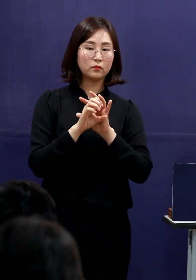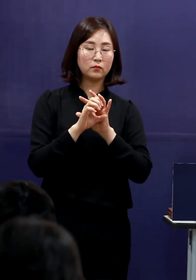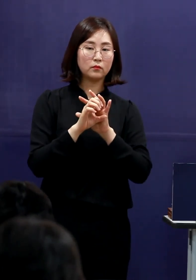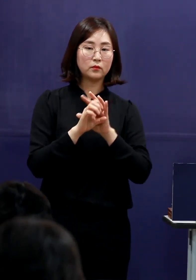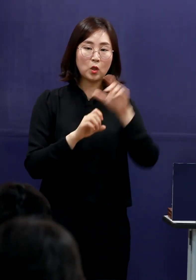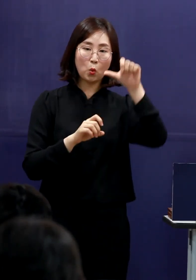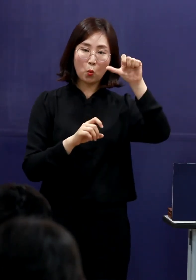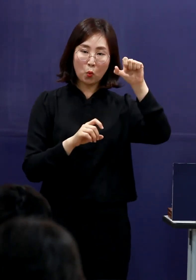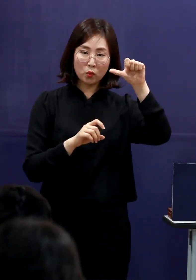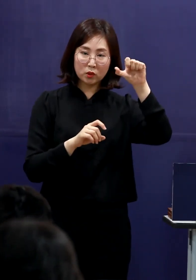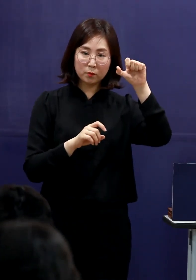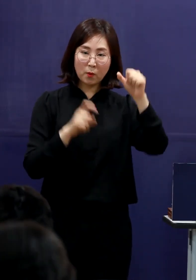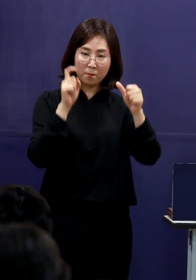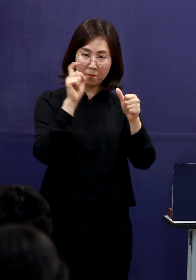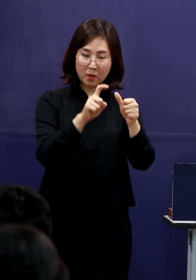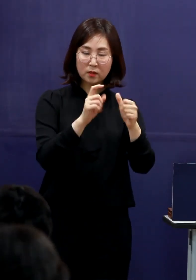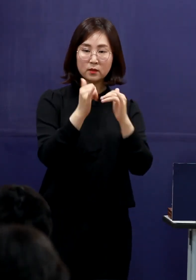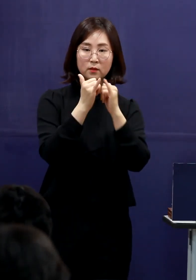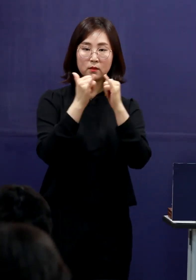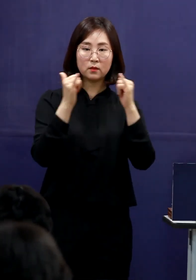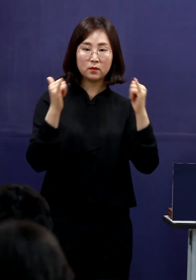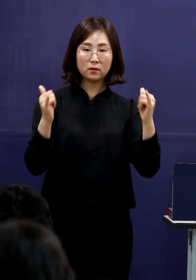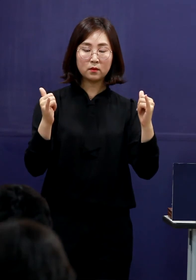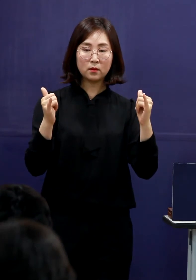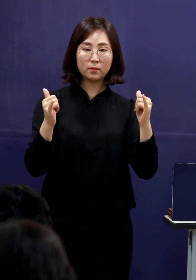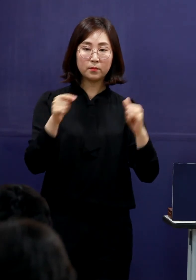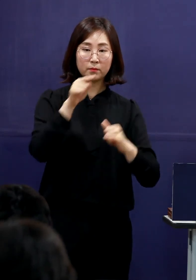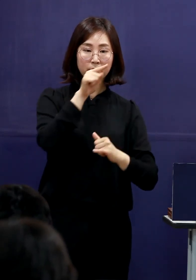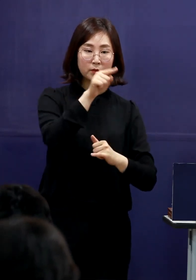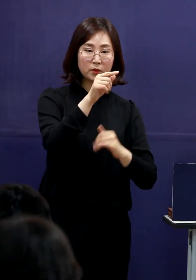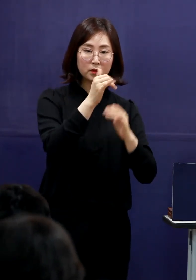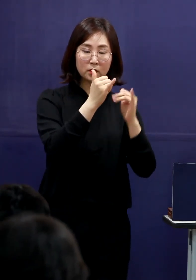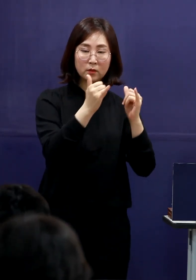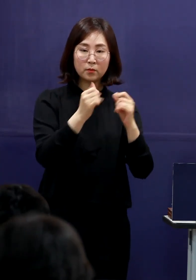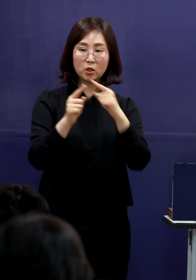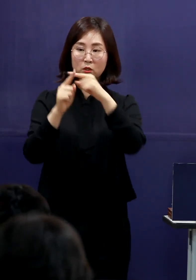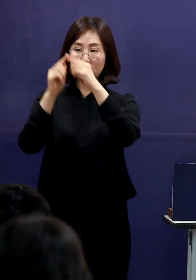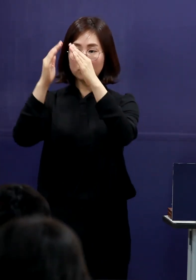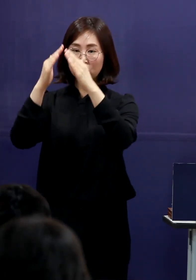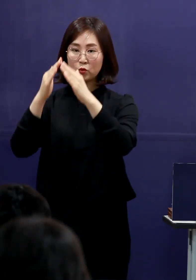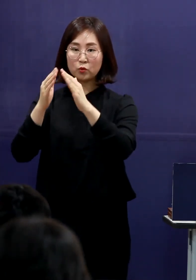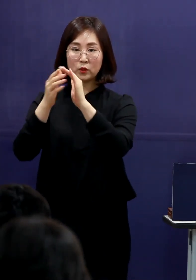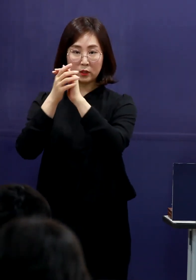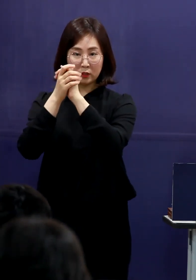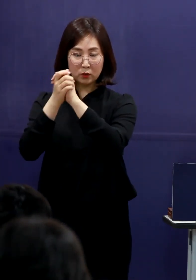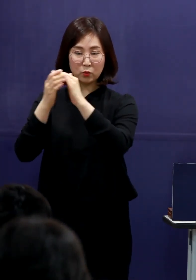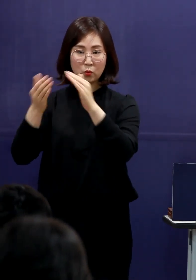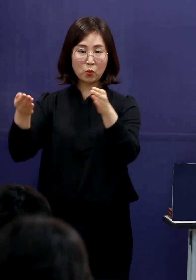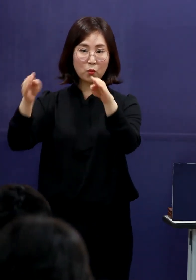55번 환자요. 네. 그러면 지금 청주 기도원에서 지금